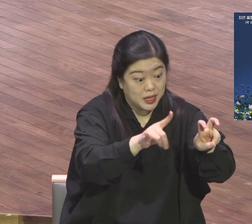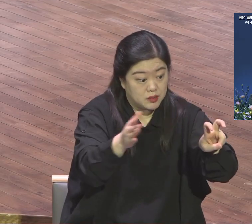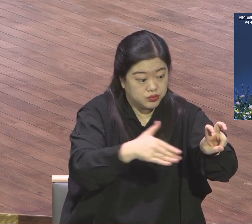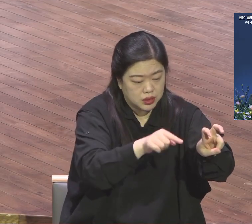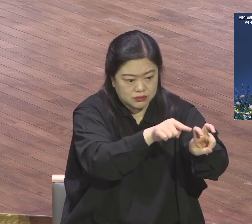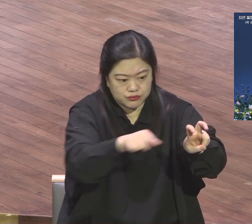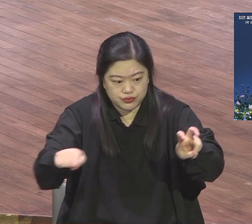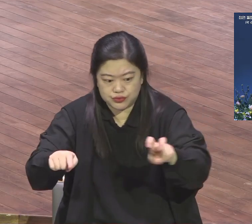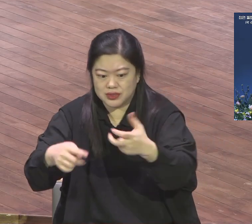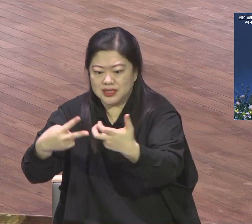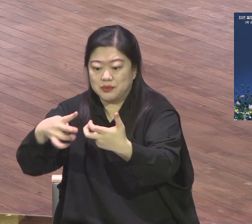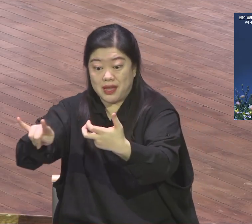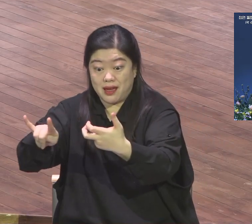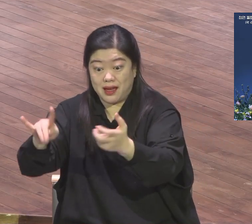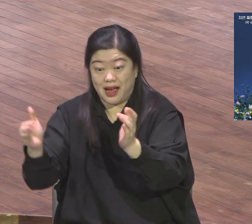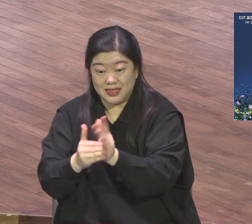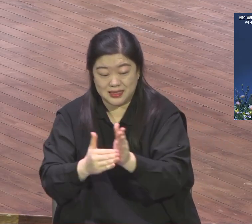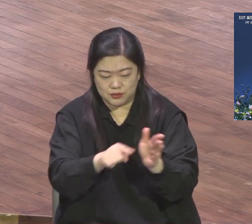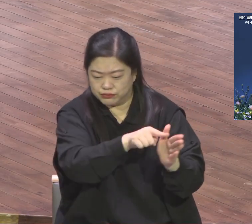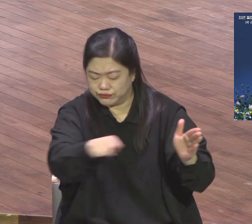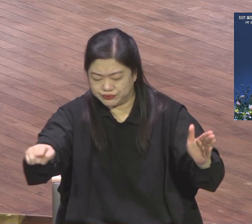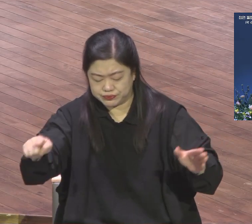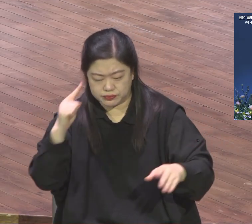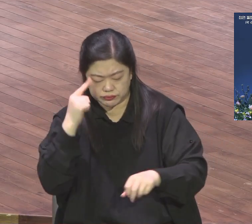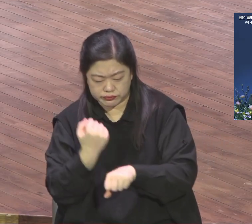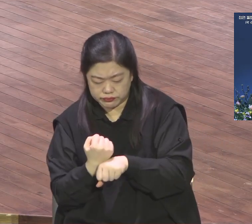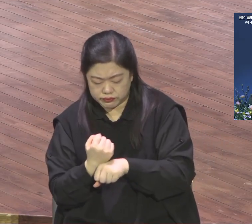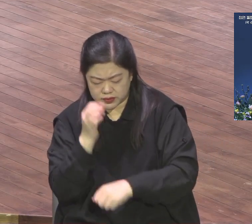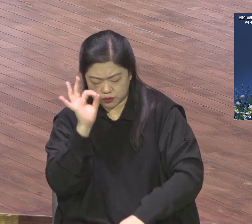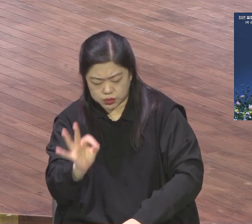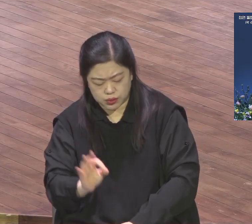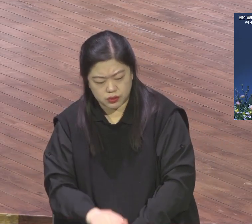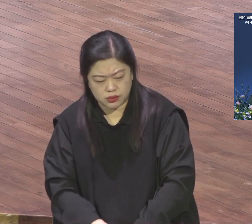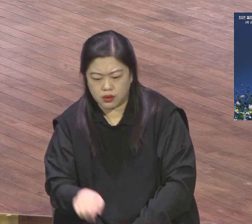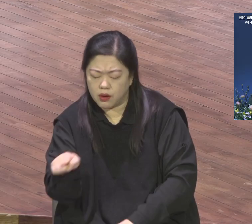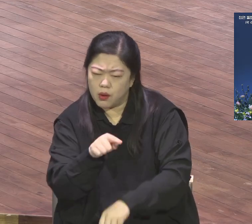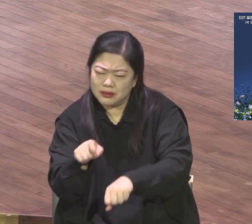뭐냐 과학의 잣대로는